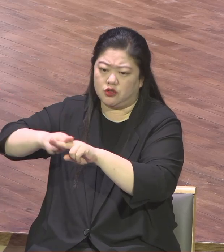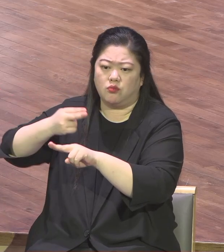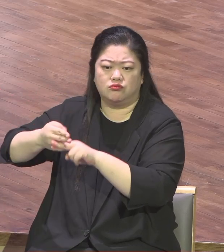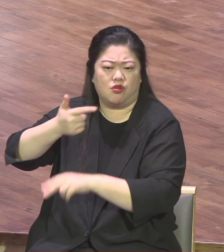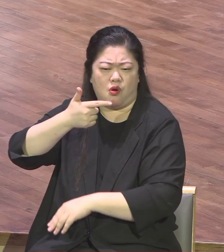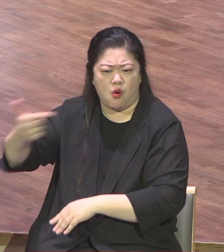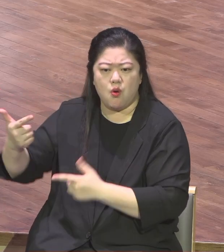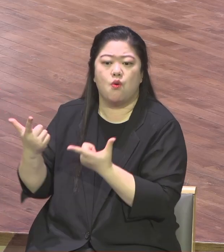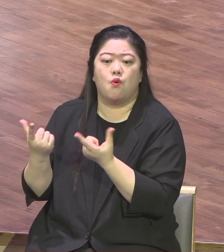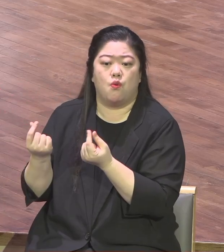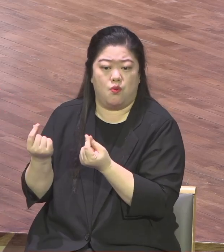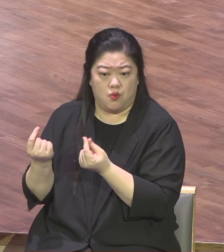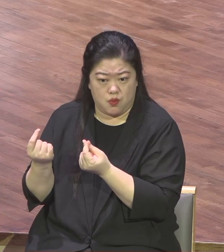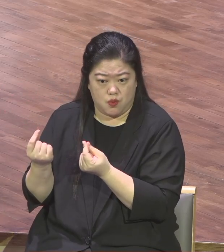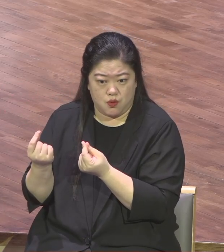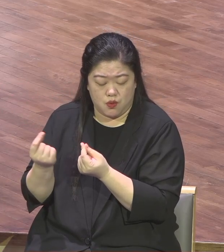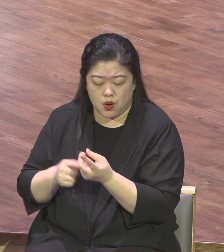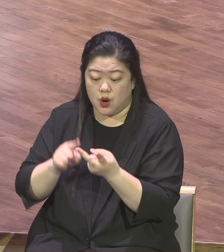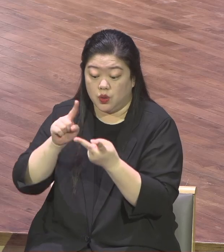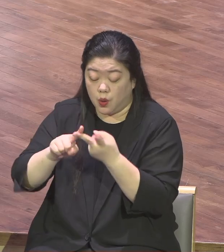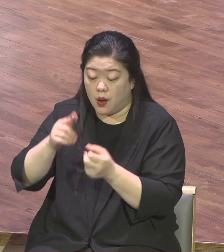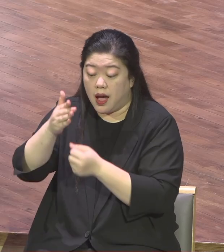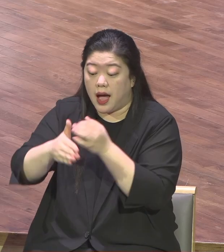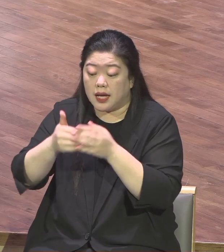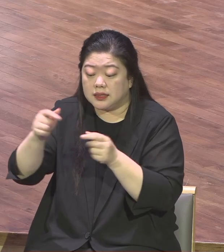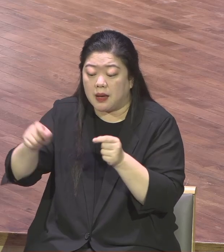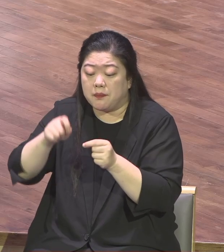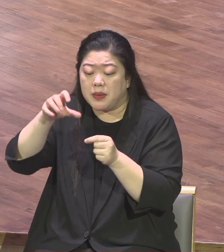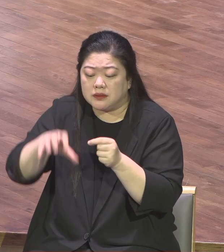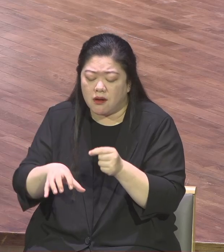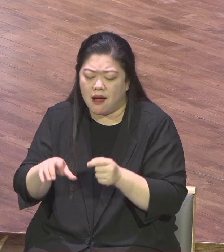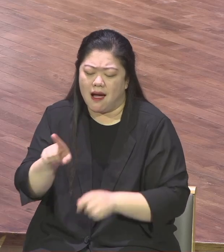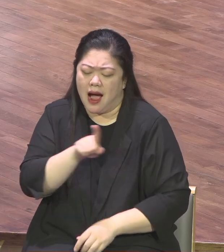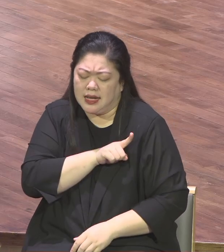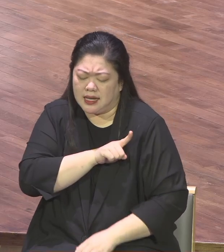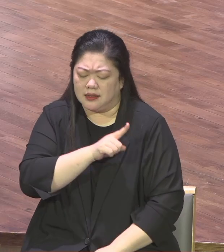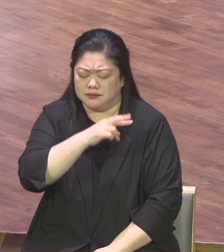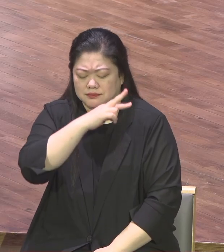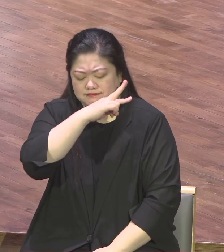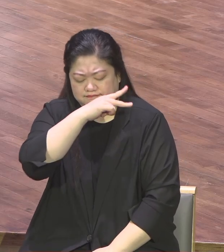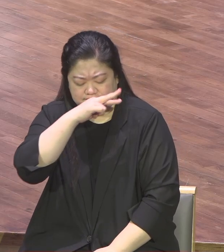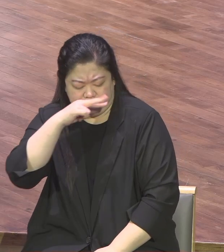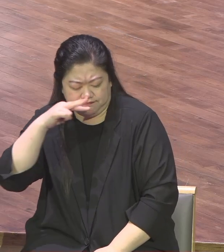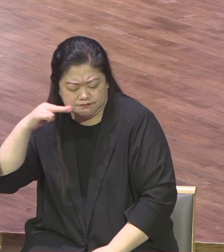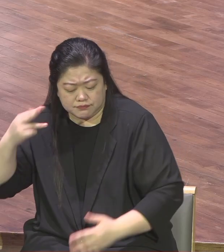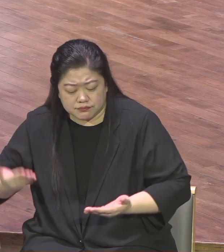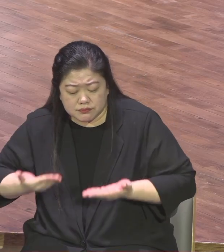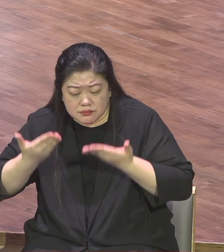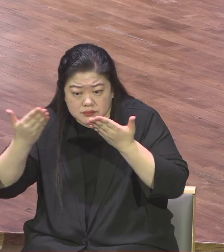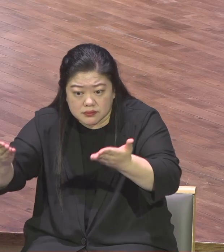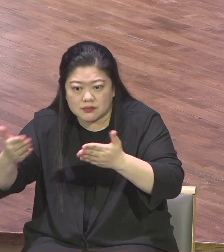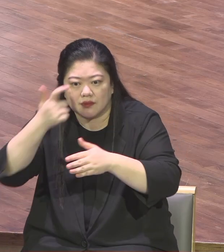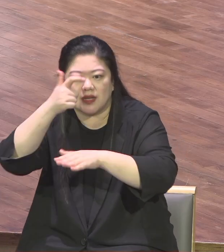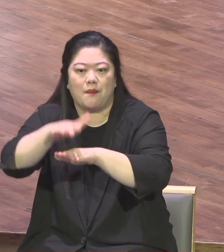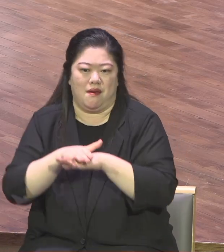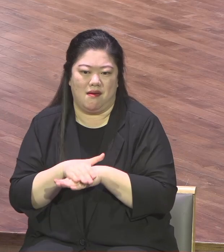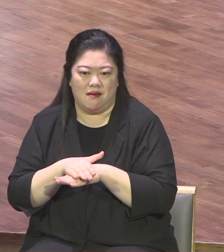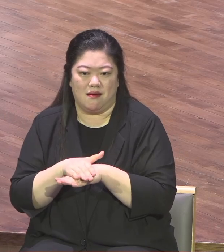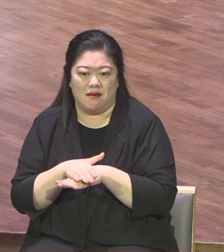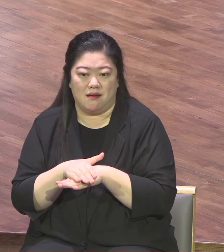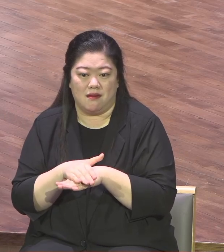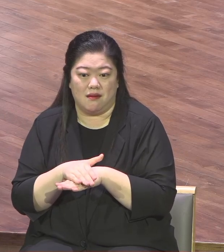예수 안에서 하나님 앞에 바치는 가장 향기로운 선물이다.